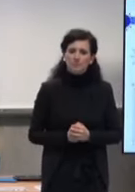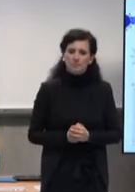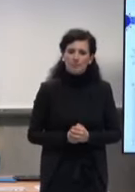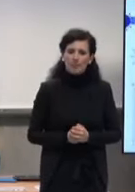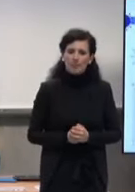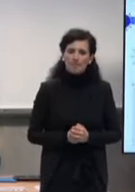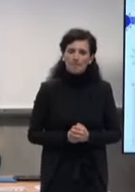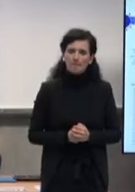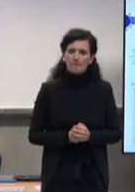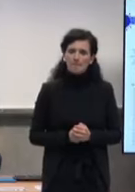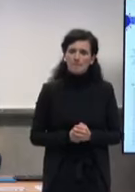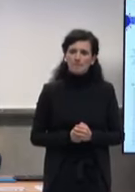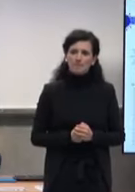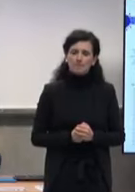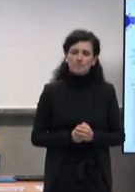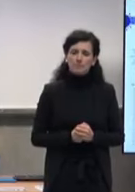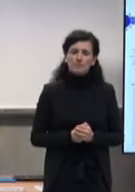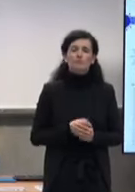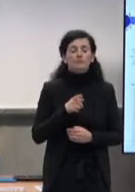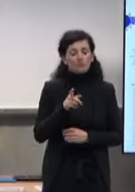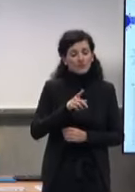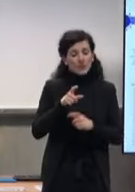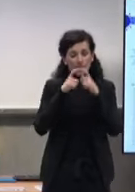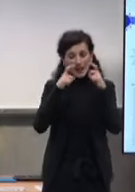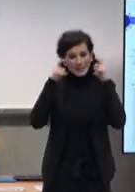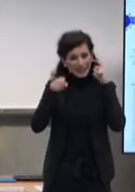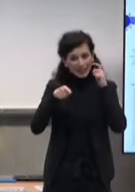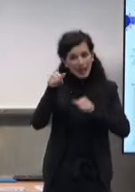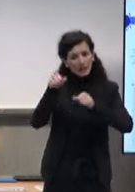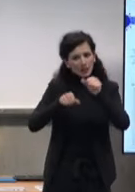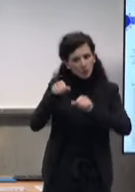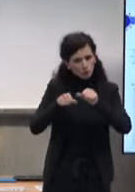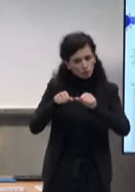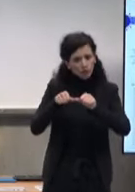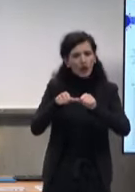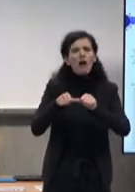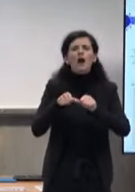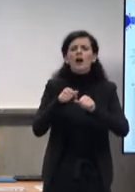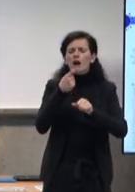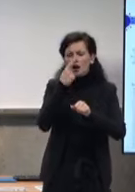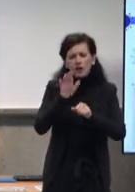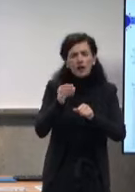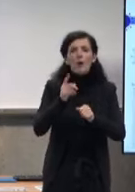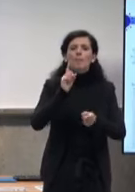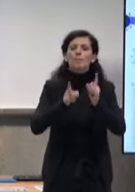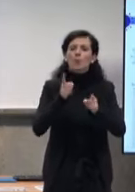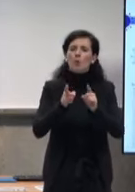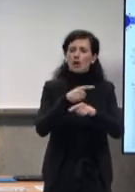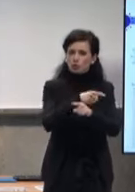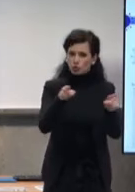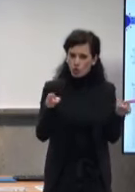c'è poi un terzo tipo ancora che sulle cosiddette mascherine chirurgiche però per popolazione in caso di epidemia ognuna di queste